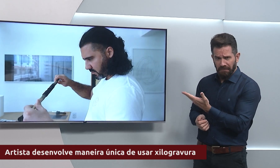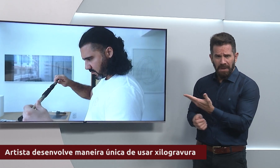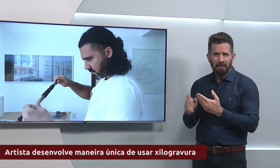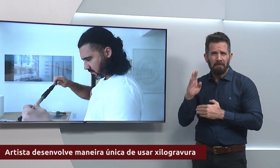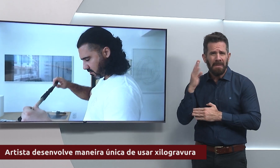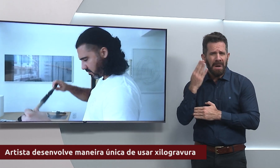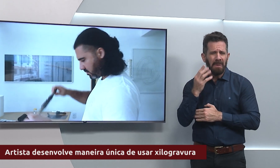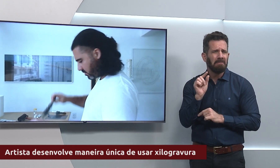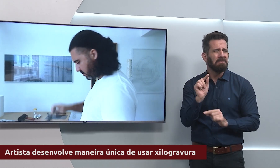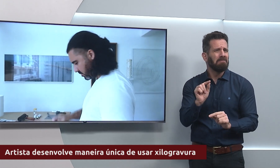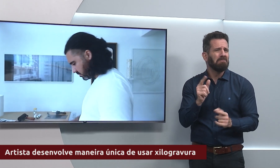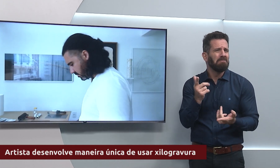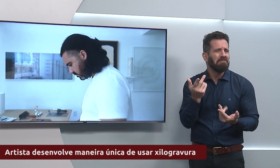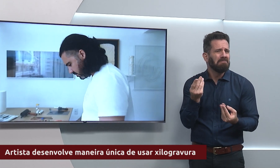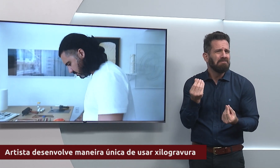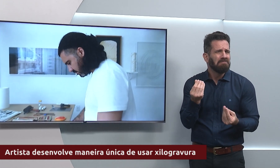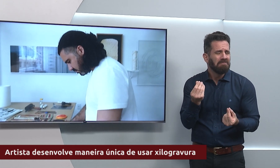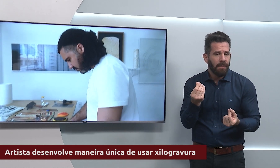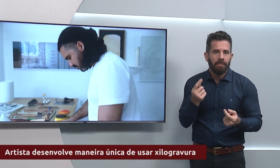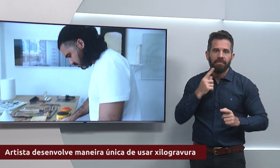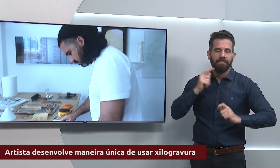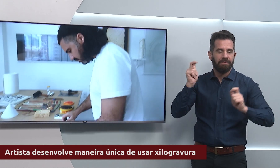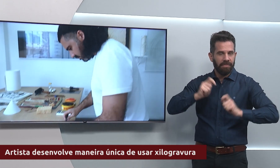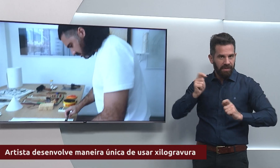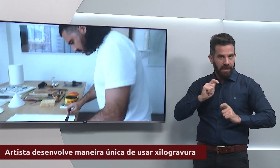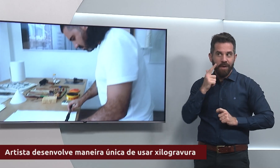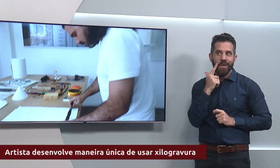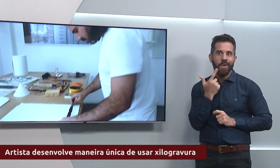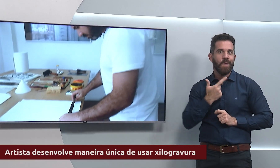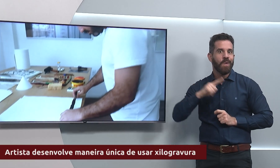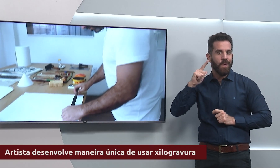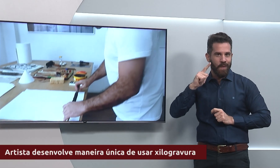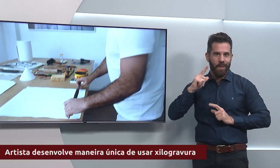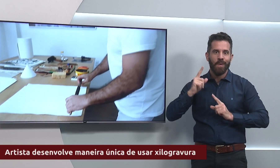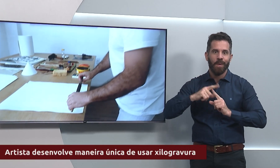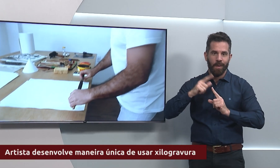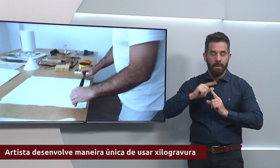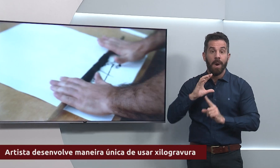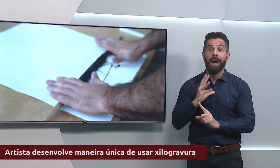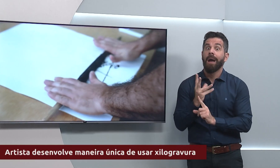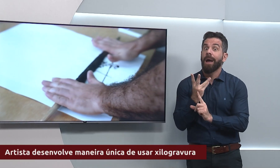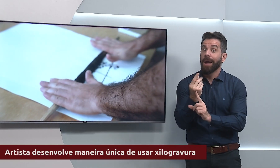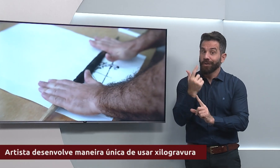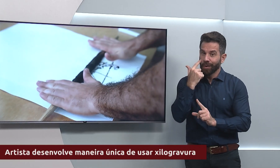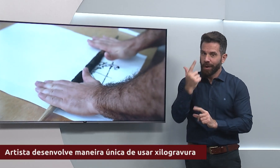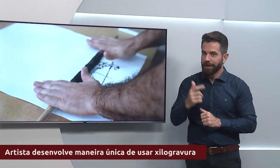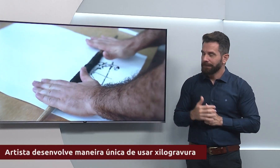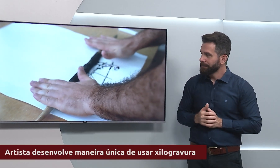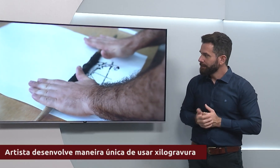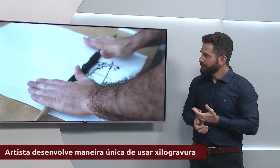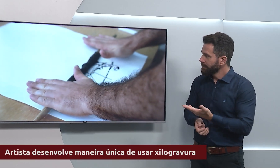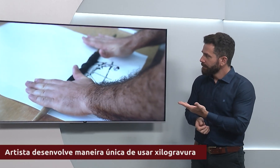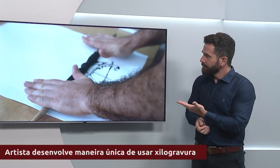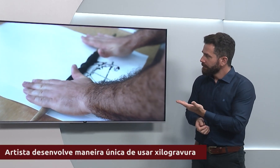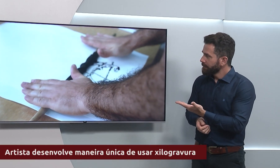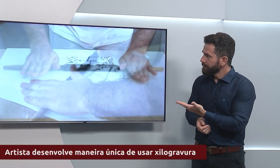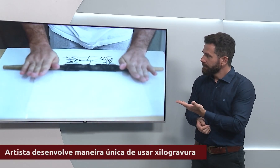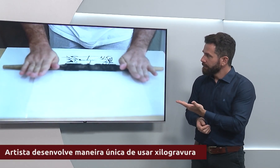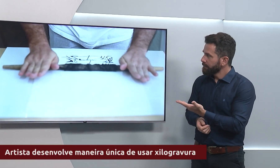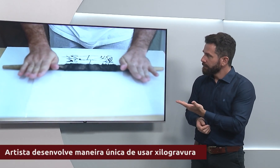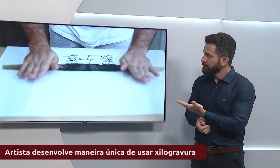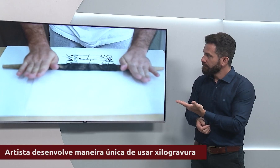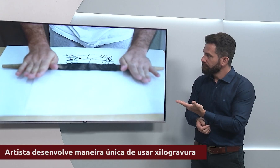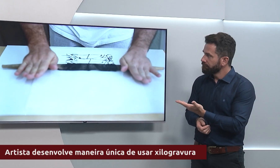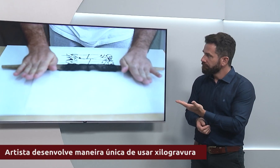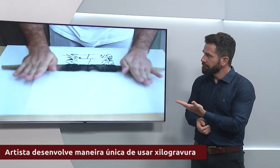nem imagina que ele pode se transformar em uma ferramenta de arte. Mas para este artista plástico,